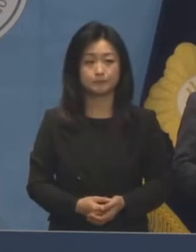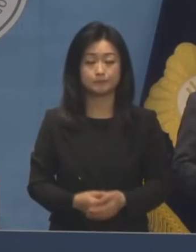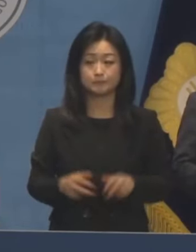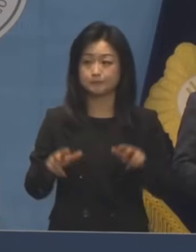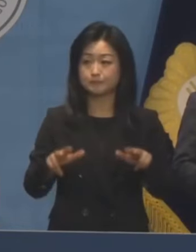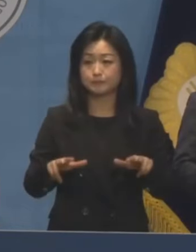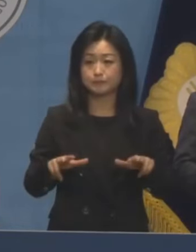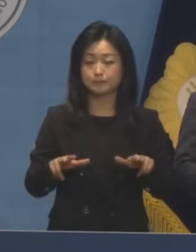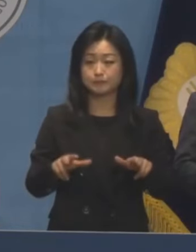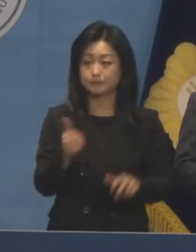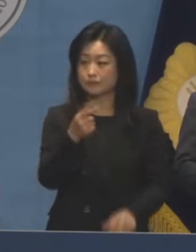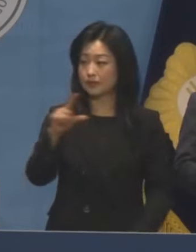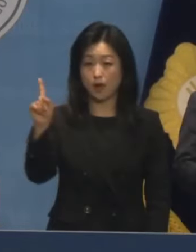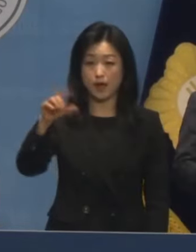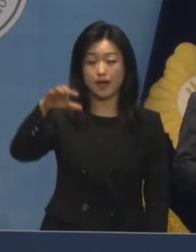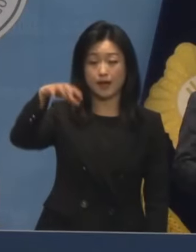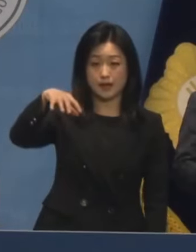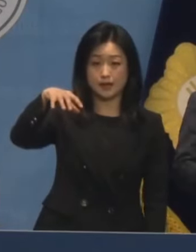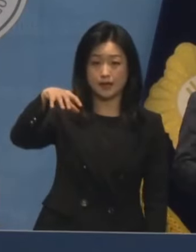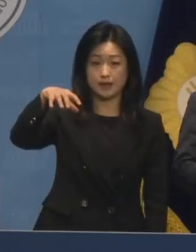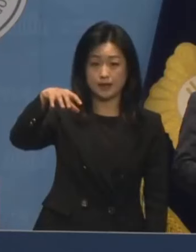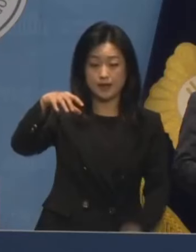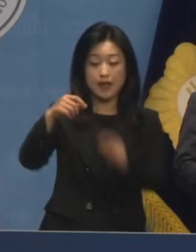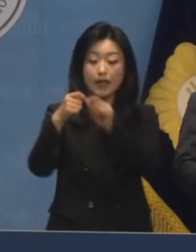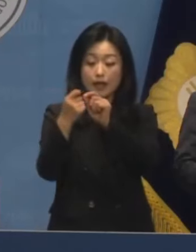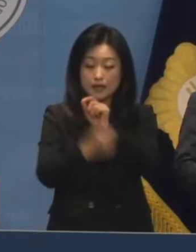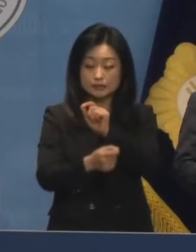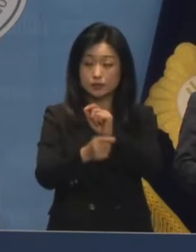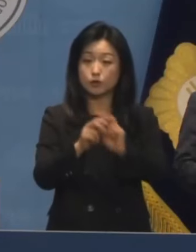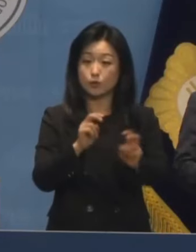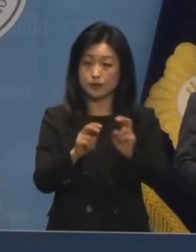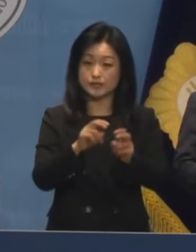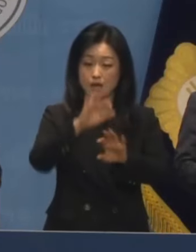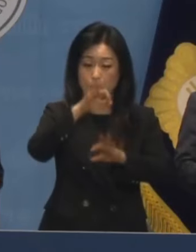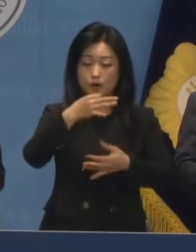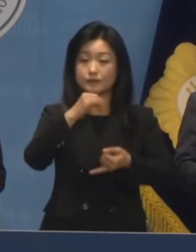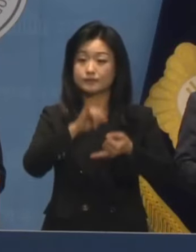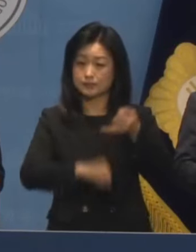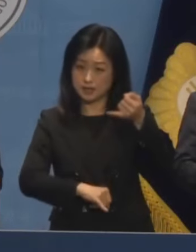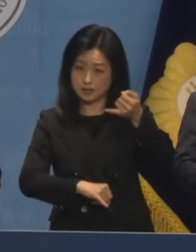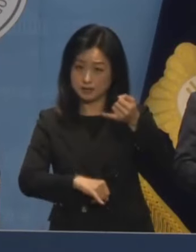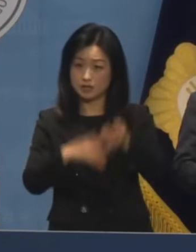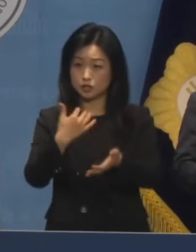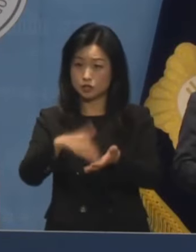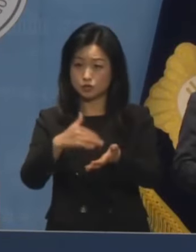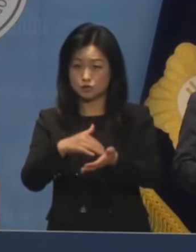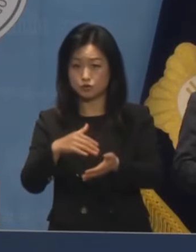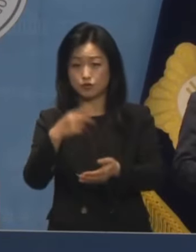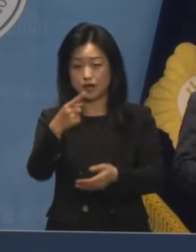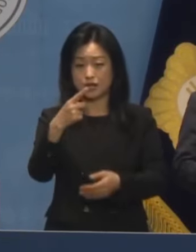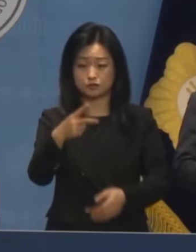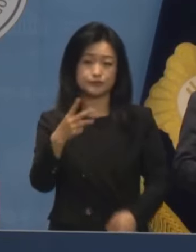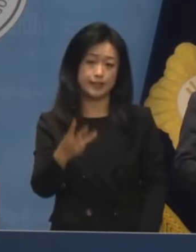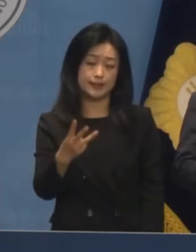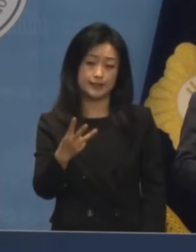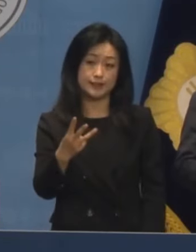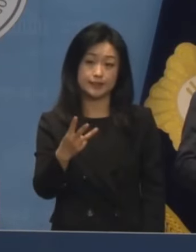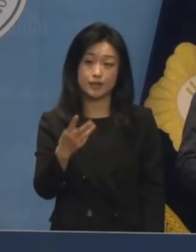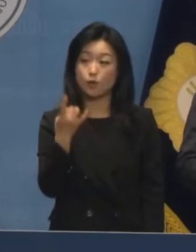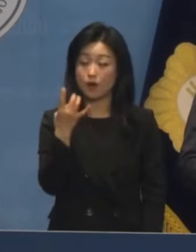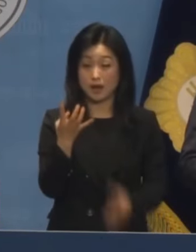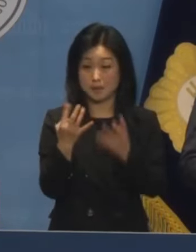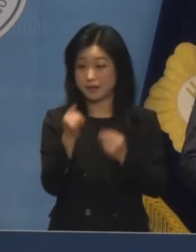지금 하나 오션에서 음 하청 업체의 임금 채불 권이 세건 정도 있습니다 더 많이